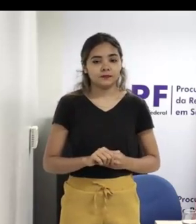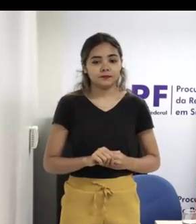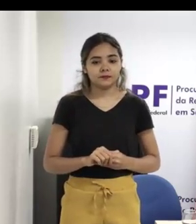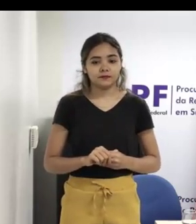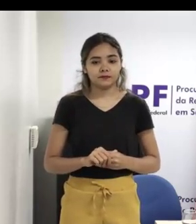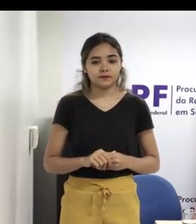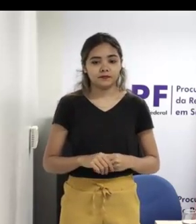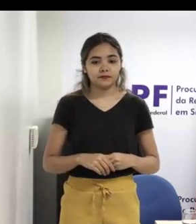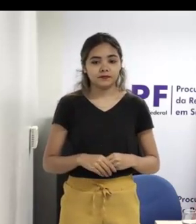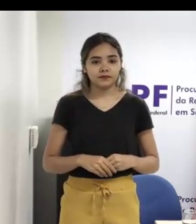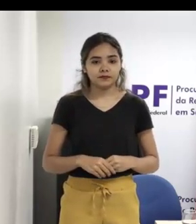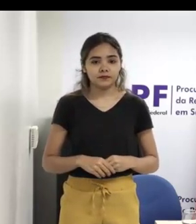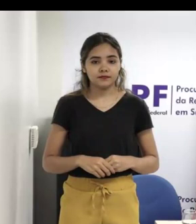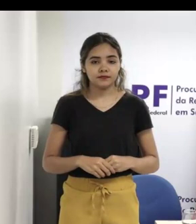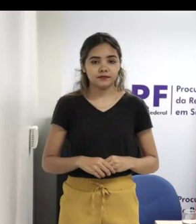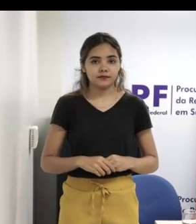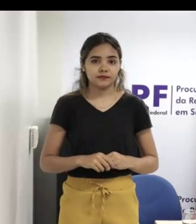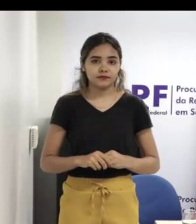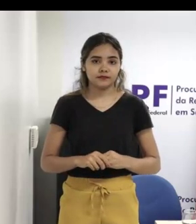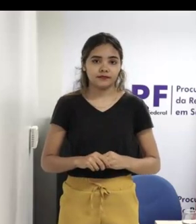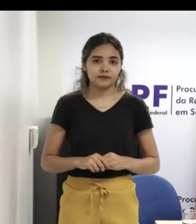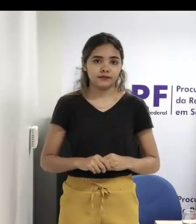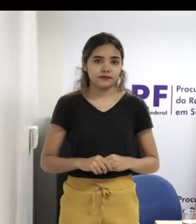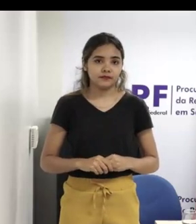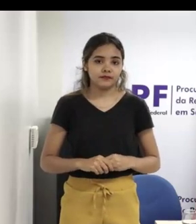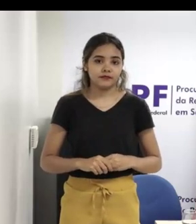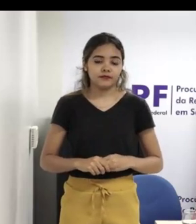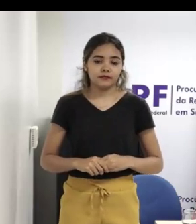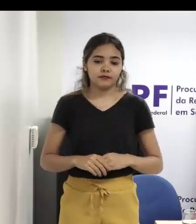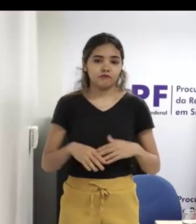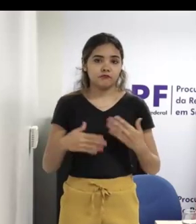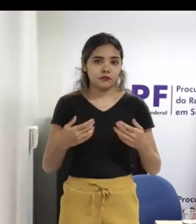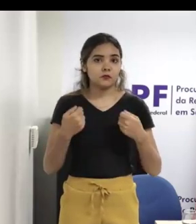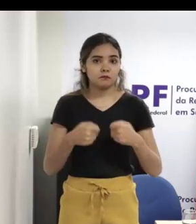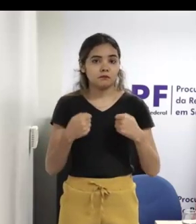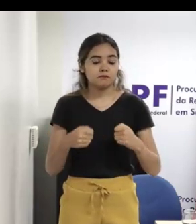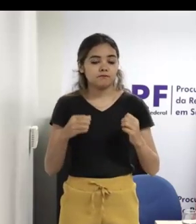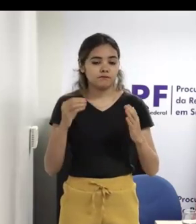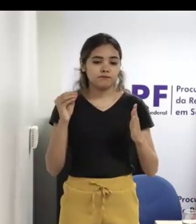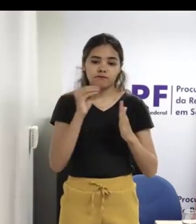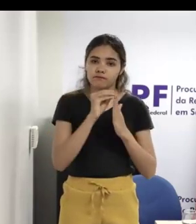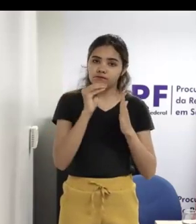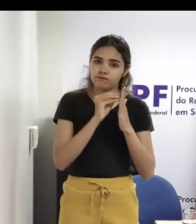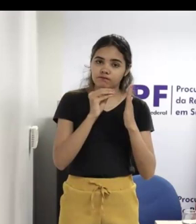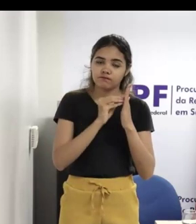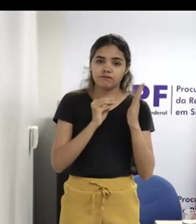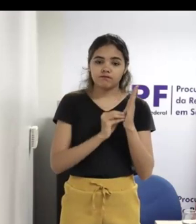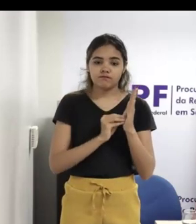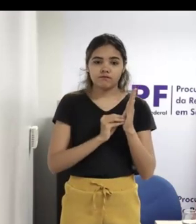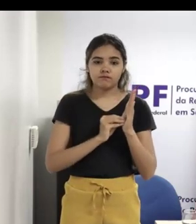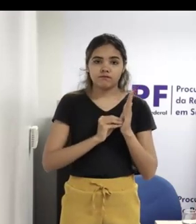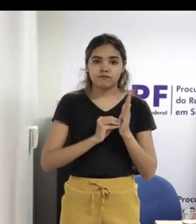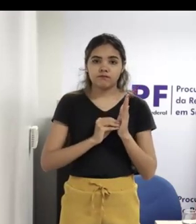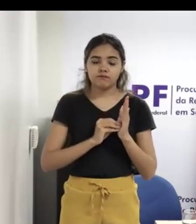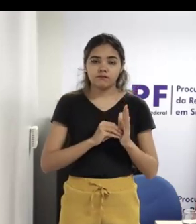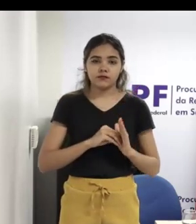forem possíveis seja através de depoimento seja verificando osos mas quanto mais tiver integridade daquela prova tanto